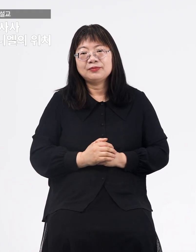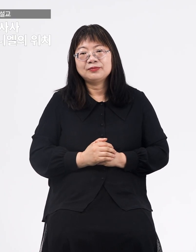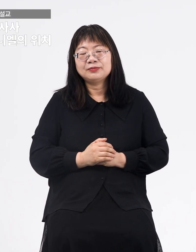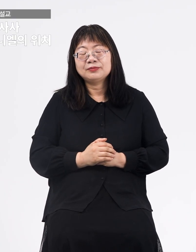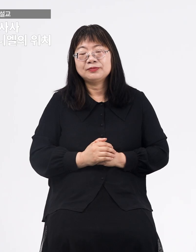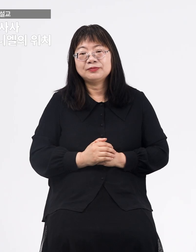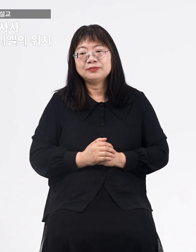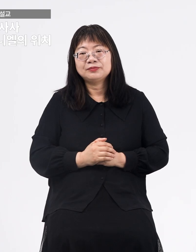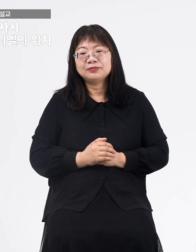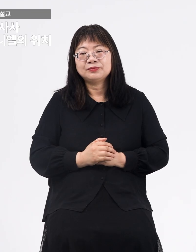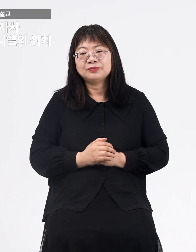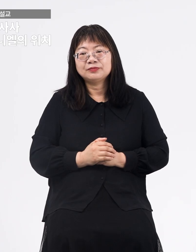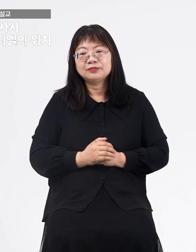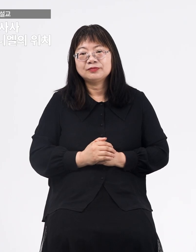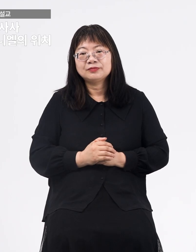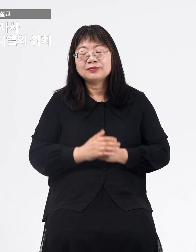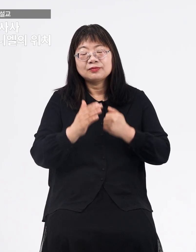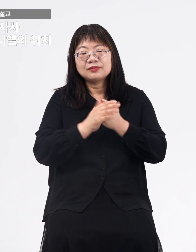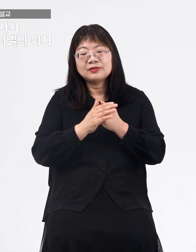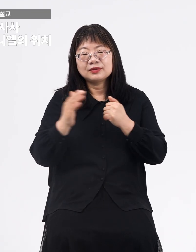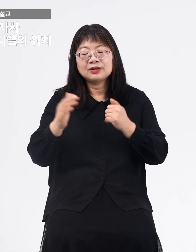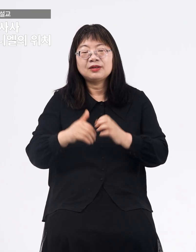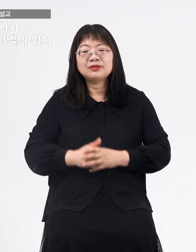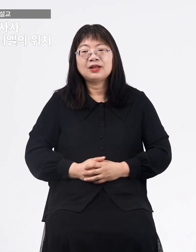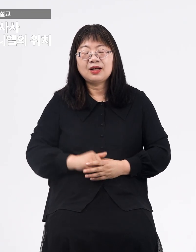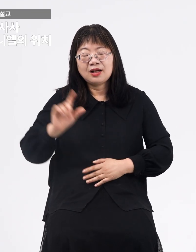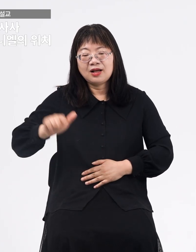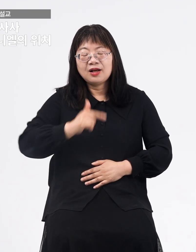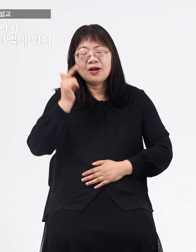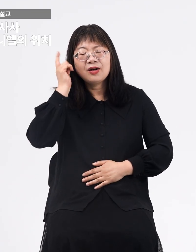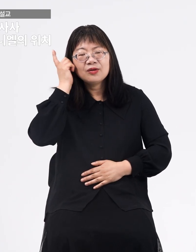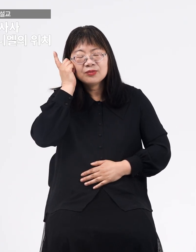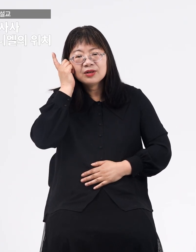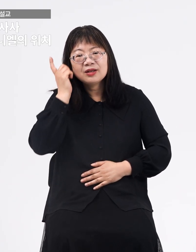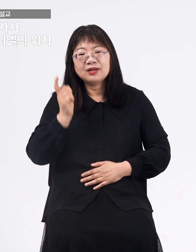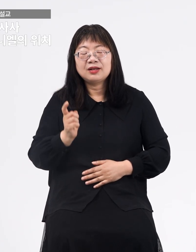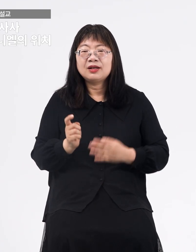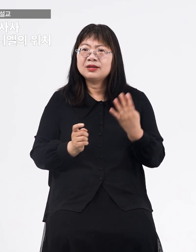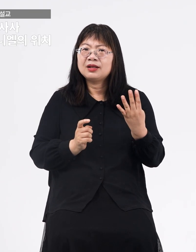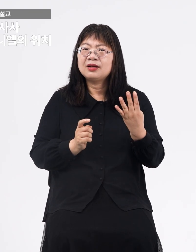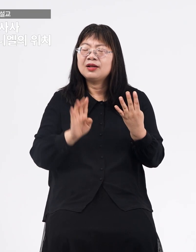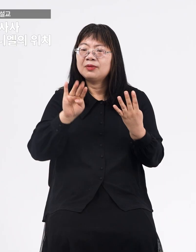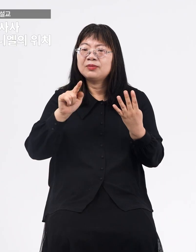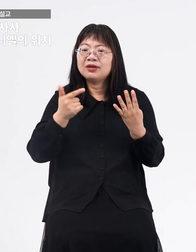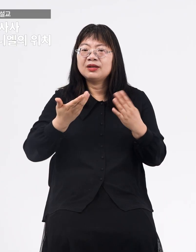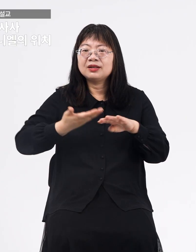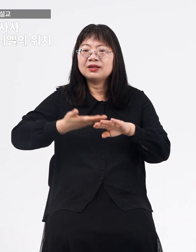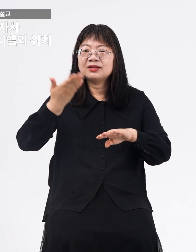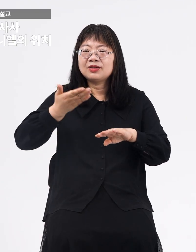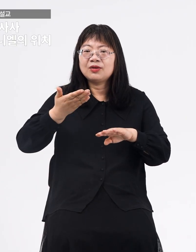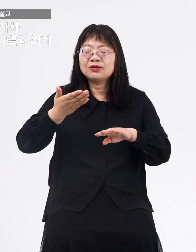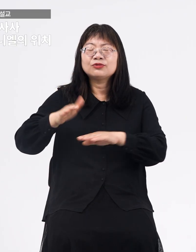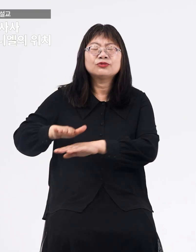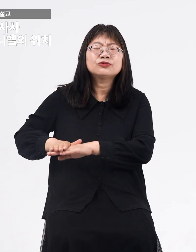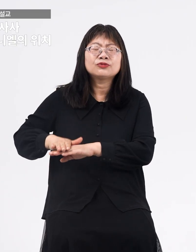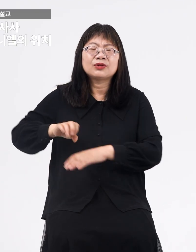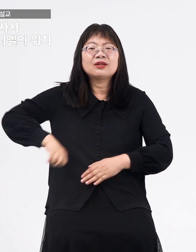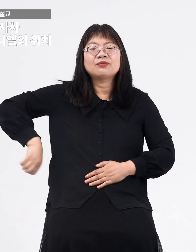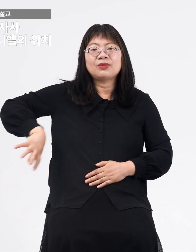됩니다. 그래서 저는 하루에 휴대폰을 한 4번 이상은 놓고 오거나